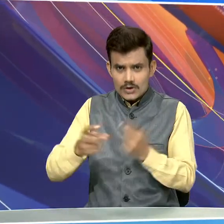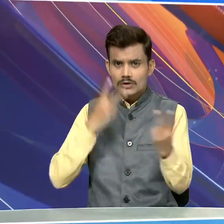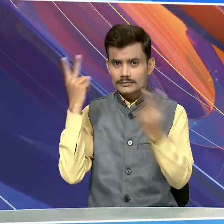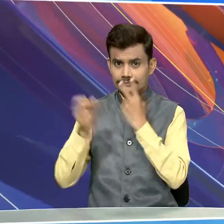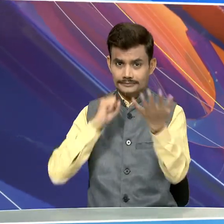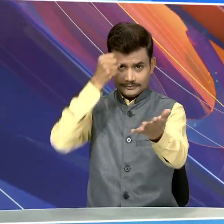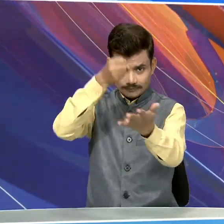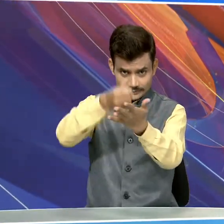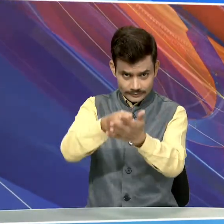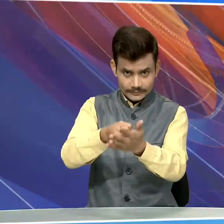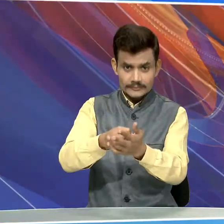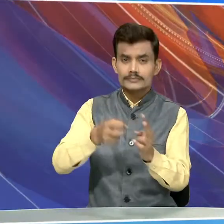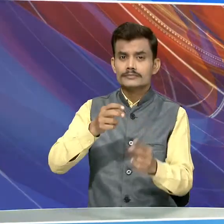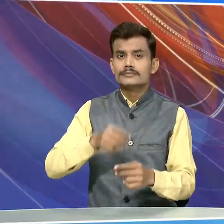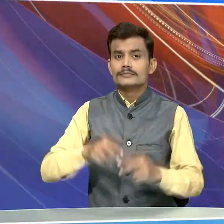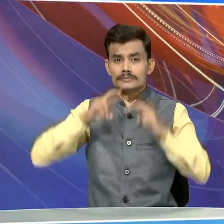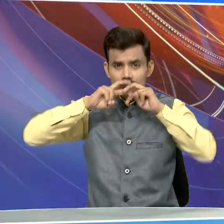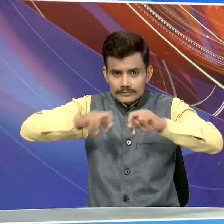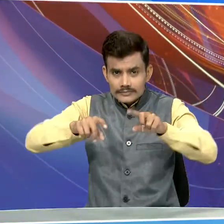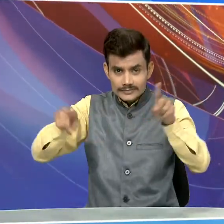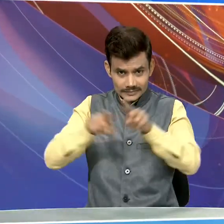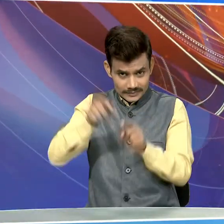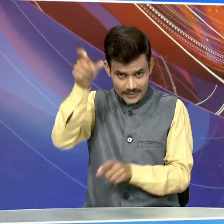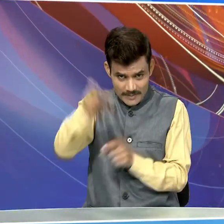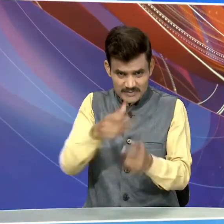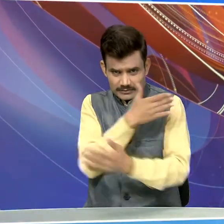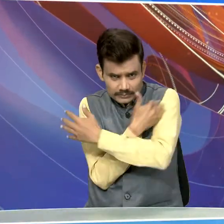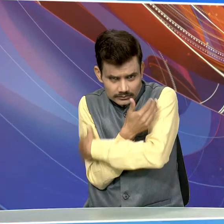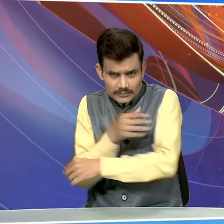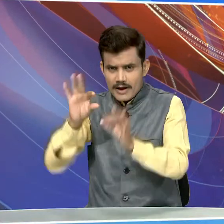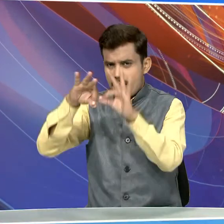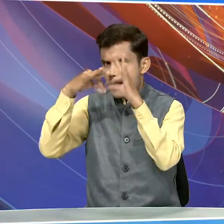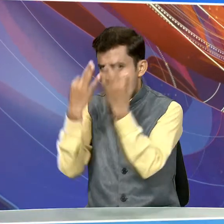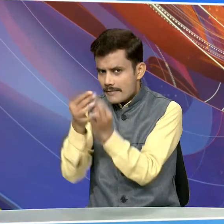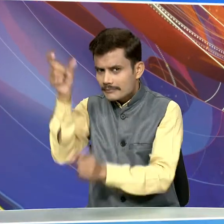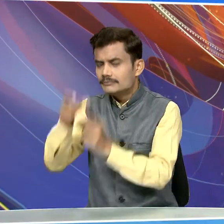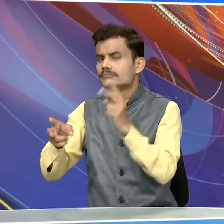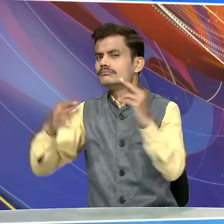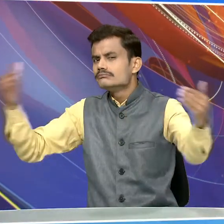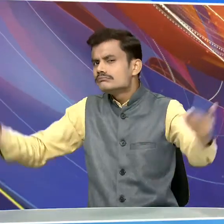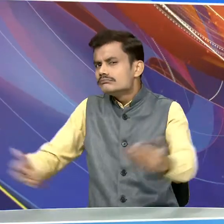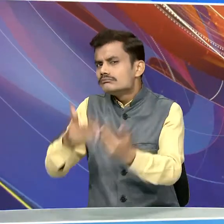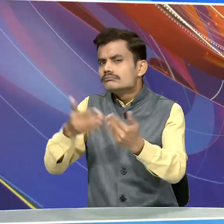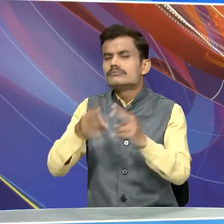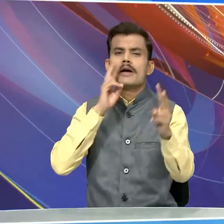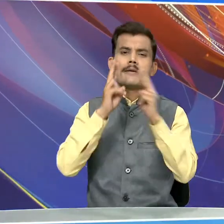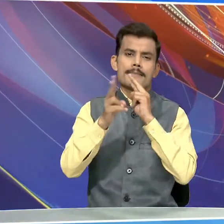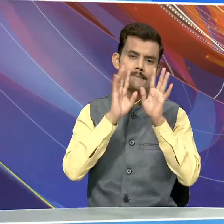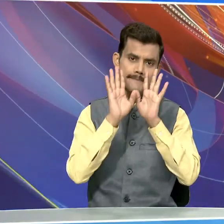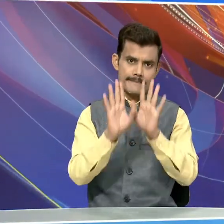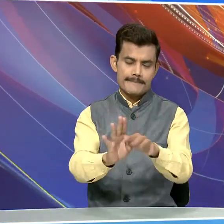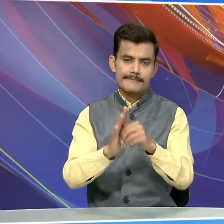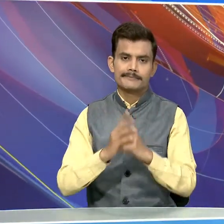कर स्थिति का जायजा लिया था। उन्होंने घायल व्यक्ति के परिवार के सदस्यों से मुलाकात की थी।